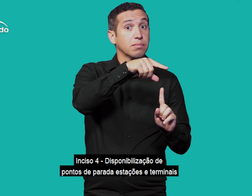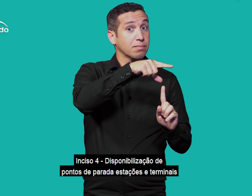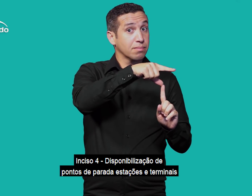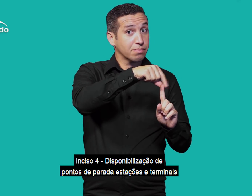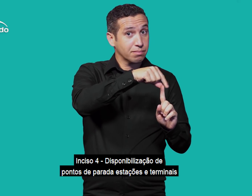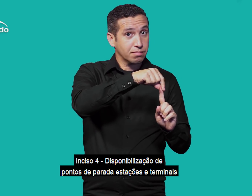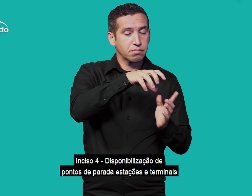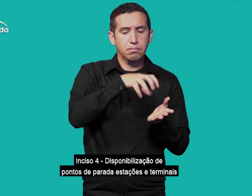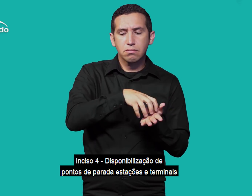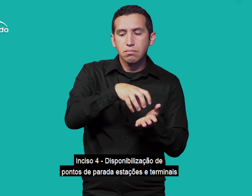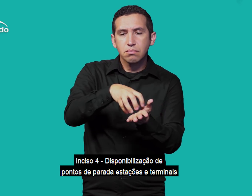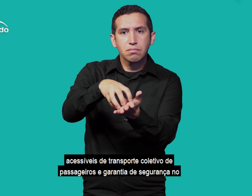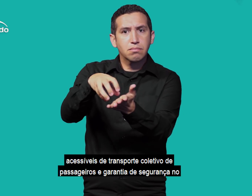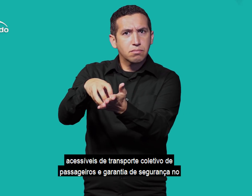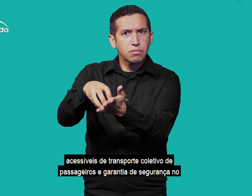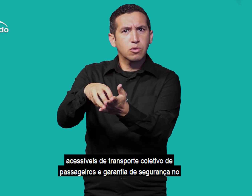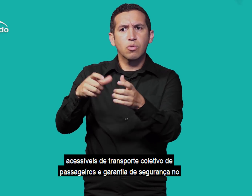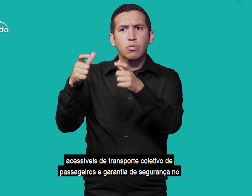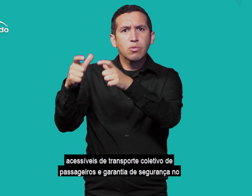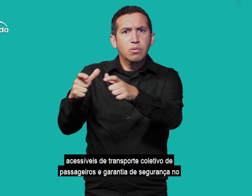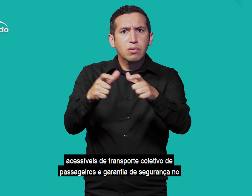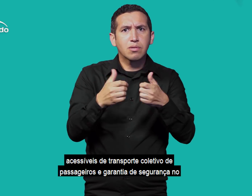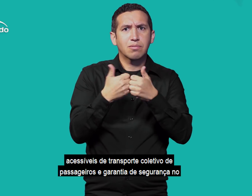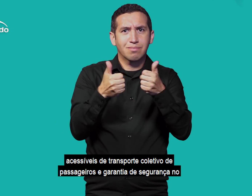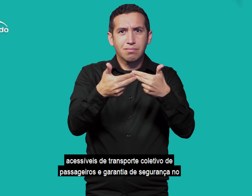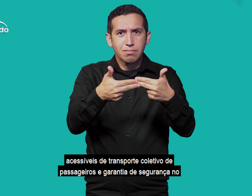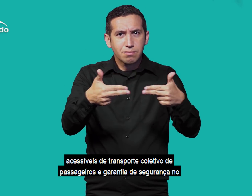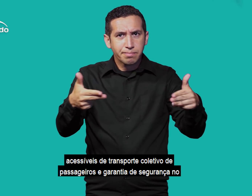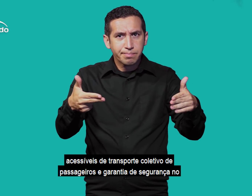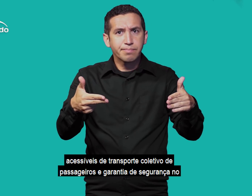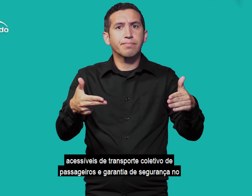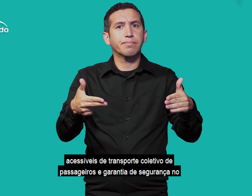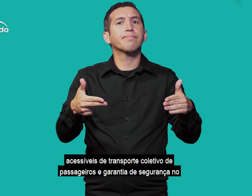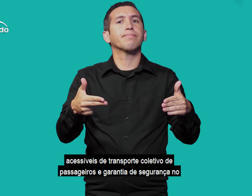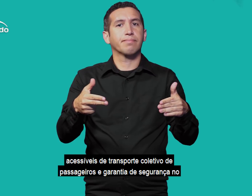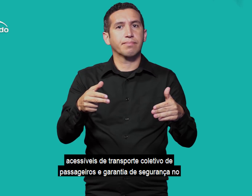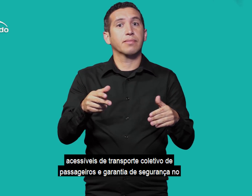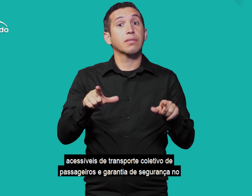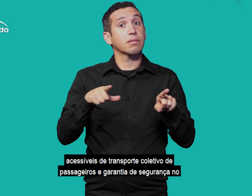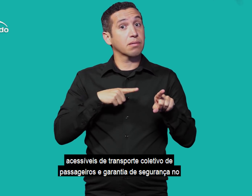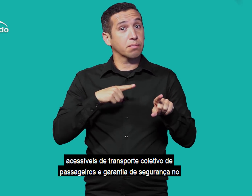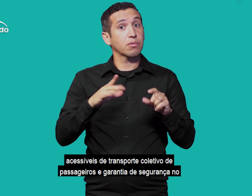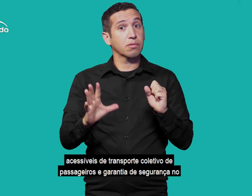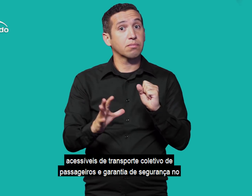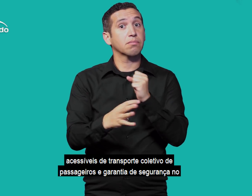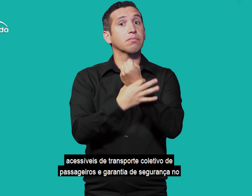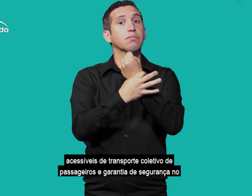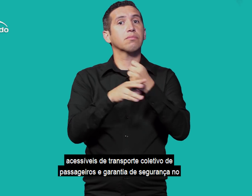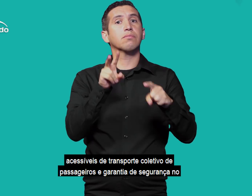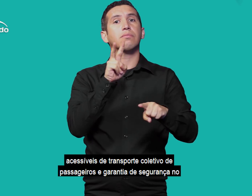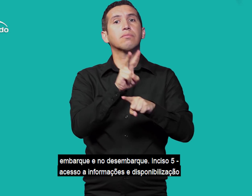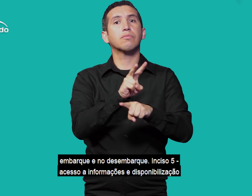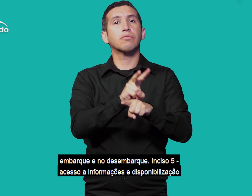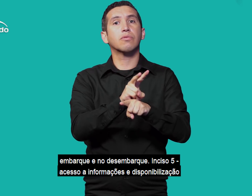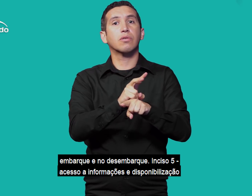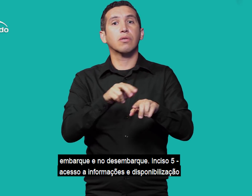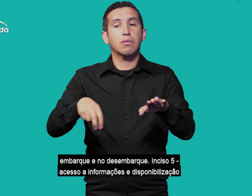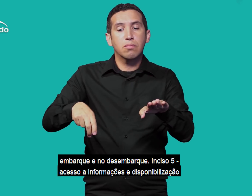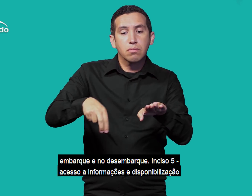estações e terminais acessíveis de transporte coletivo de passageiros e garantia de segurança no embarque e no